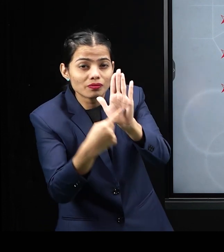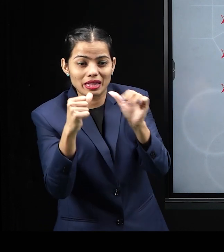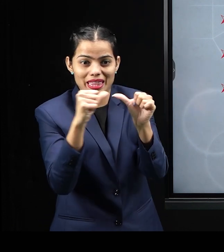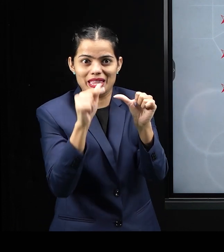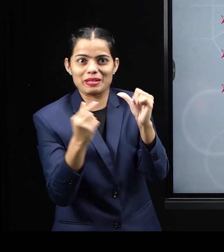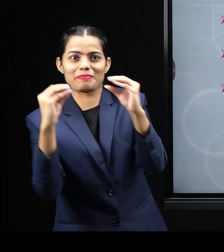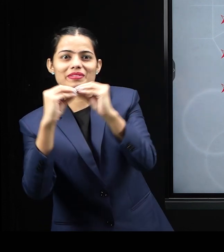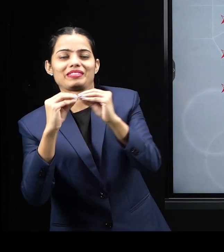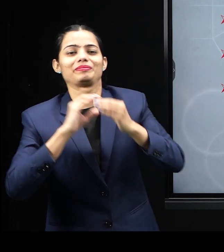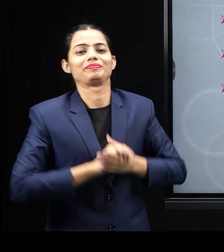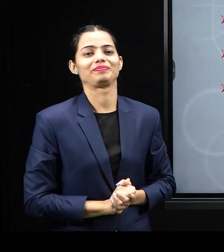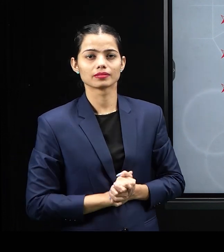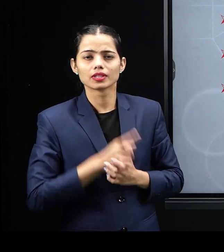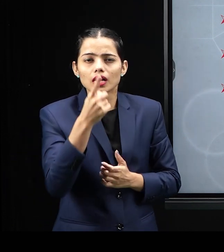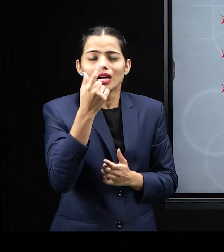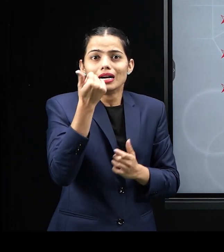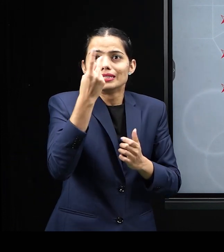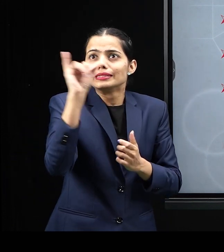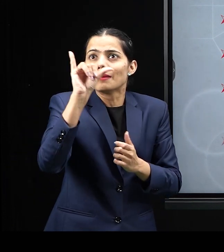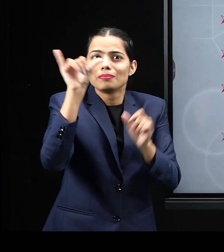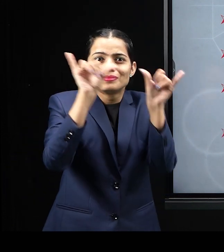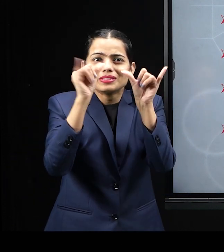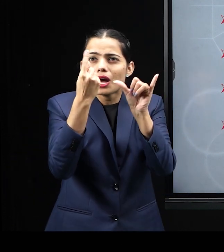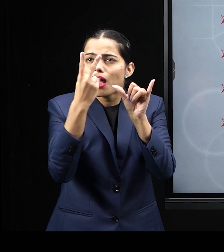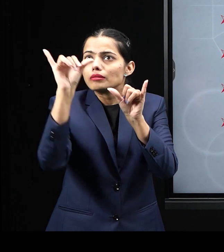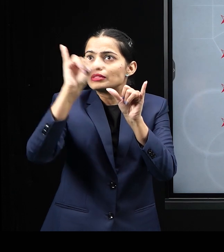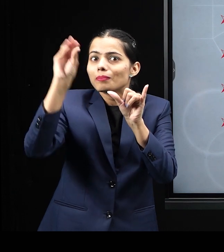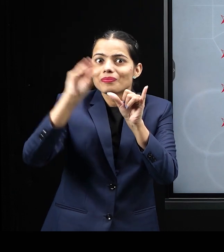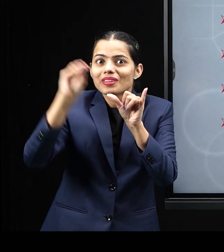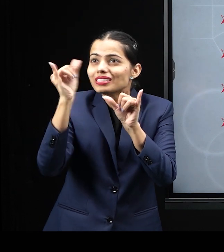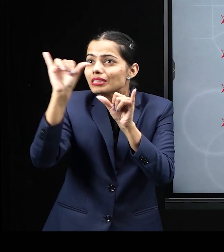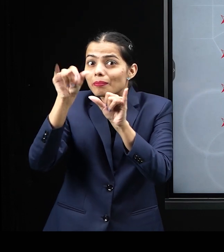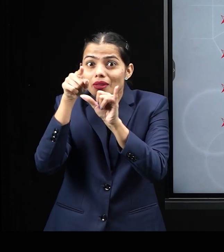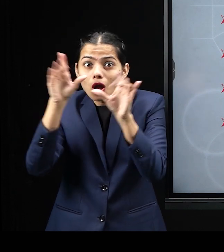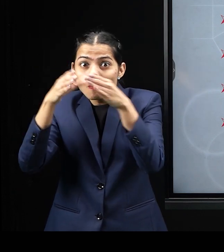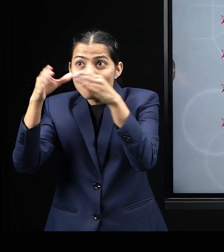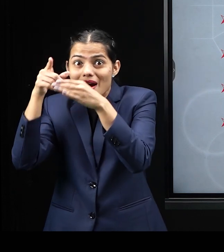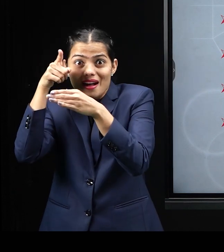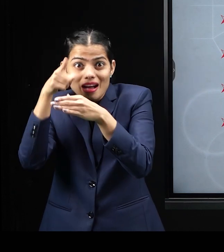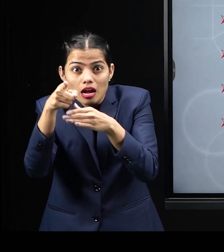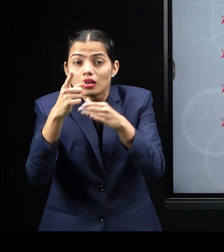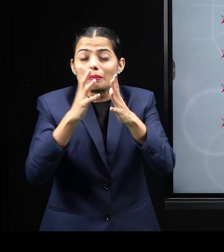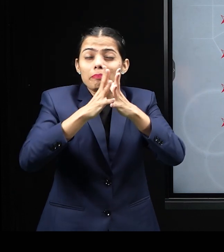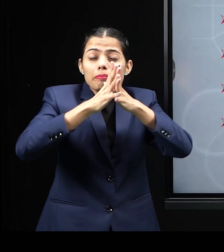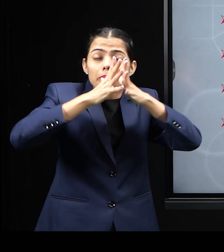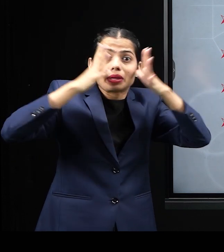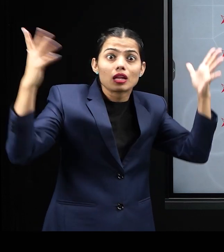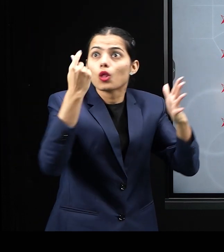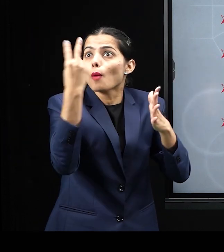ನಿಂದ ಸೂಚಿಸಲಾಗುತ್ತದೆ. ಅತ್ಯುನ್ನತ ಸಾಮಾನ್ಯ ಅಂಶವನ್ನು HCF ಗ್ರೇಟೆಸ್ಟ್ ಕಾಮನ್ ಡಿವೈಸರ್